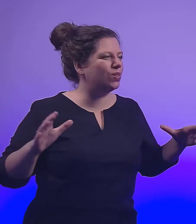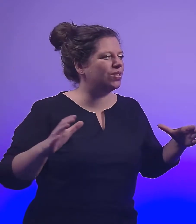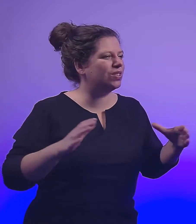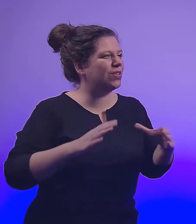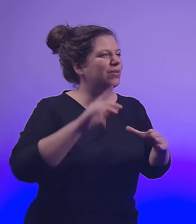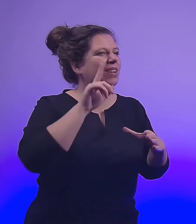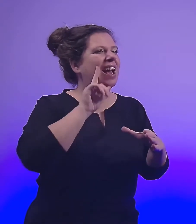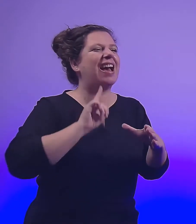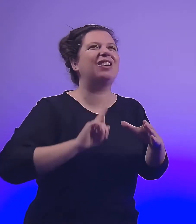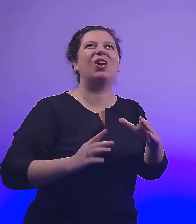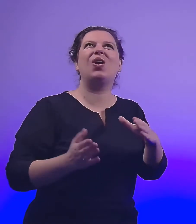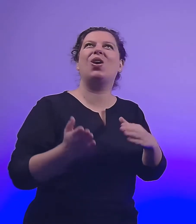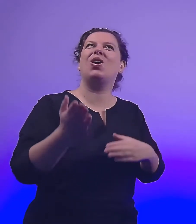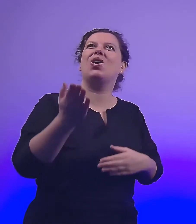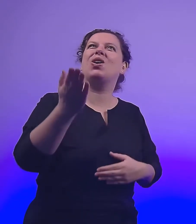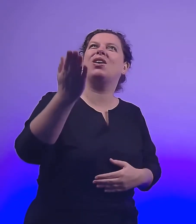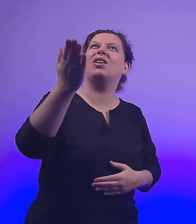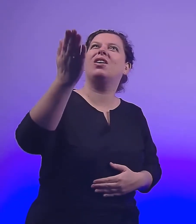onze Vader.